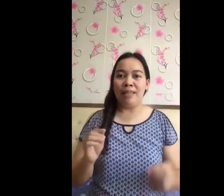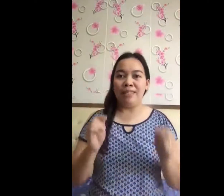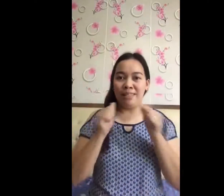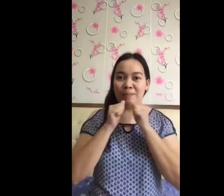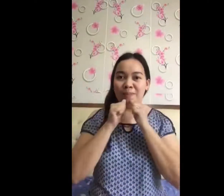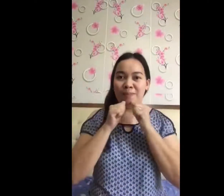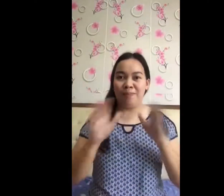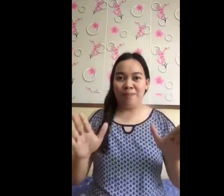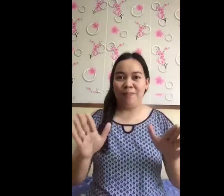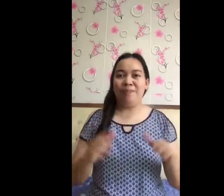bless.